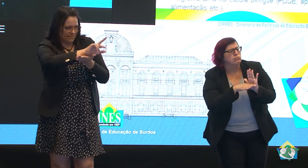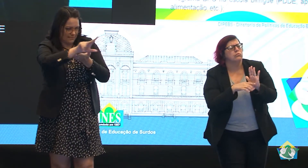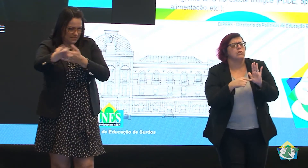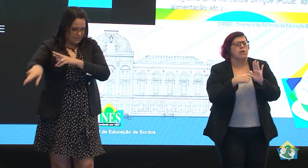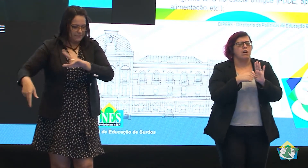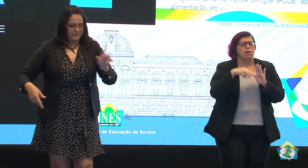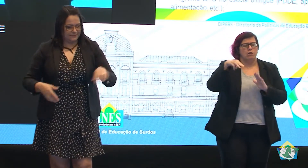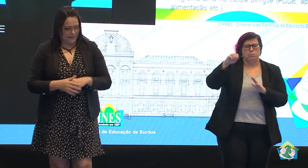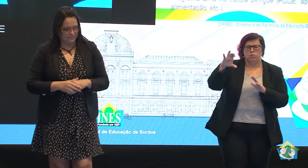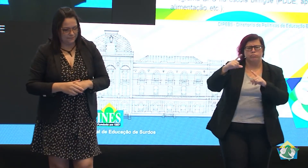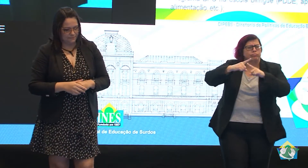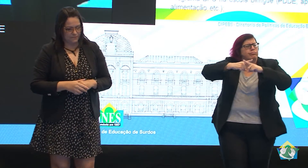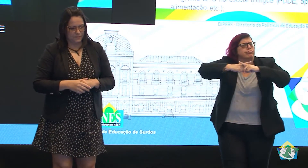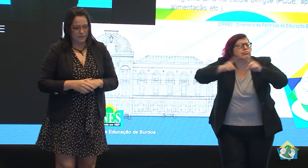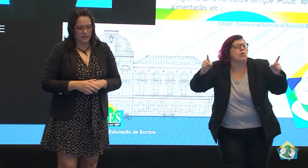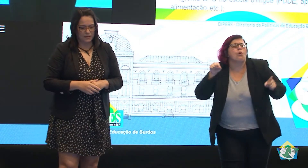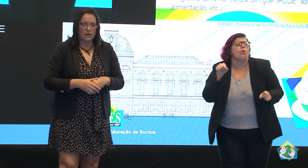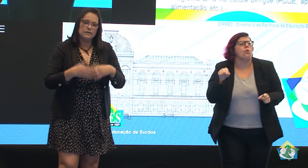Então,